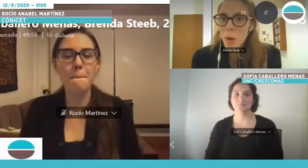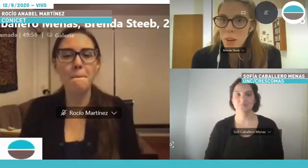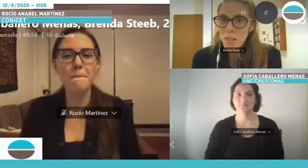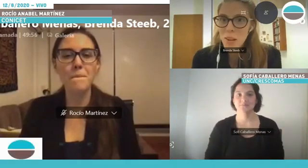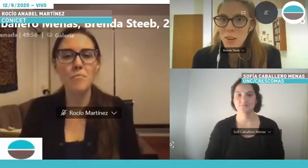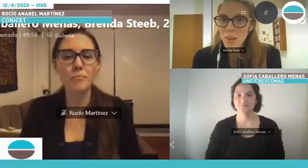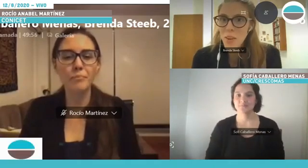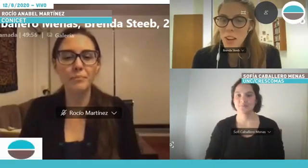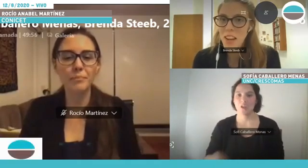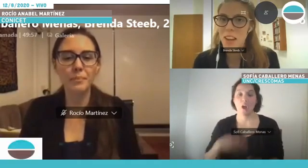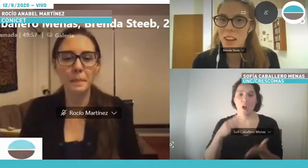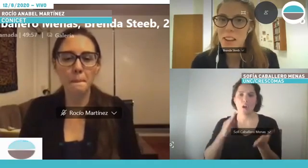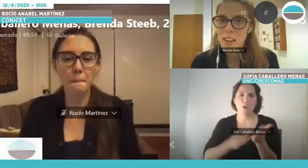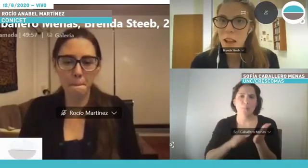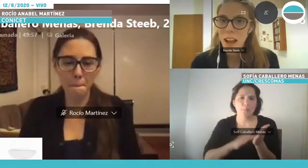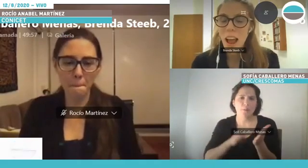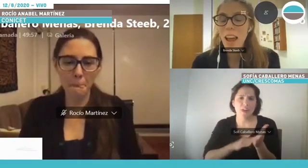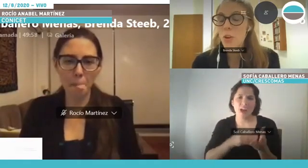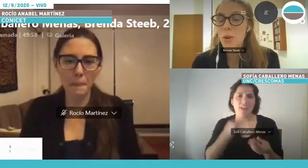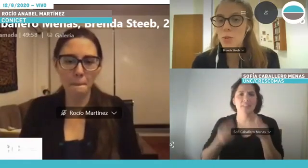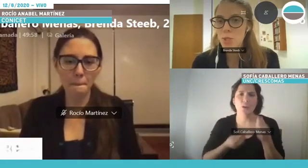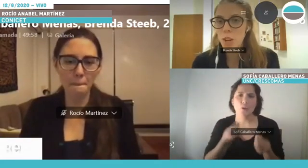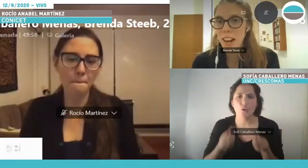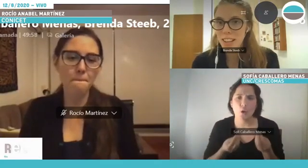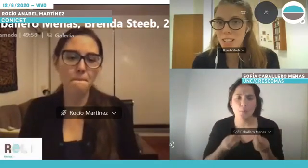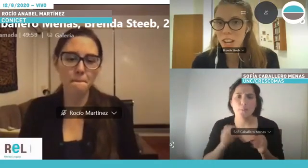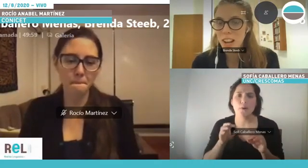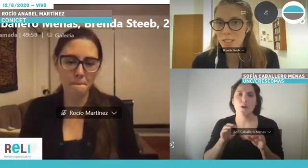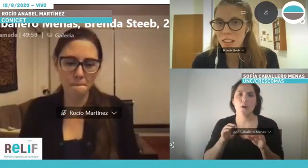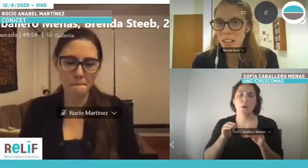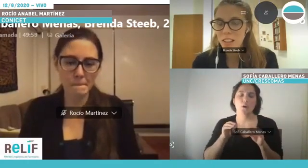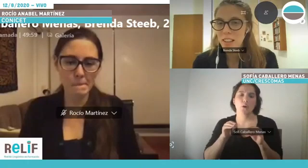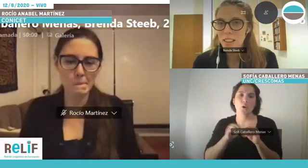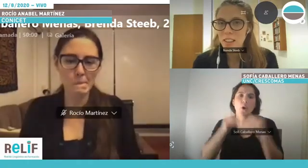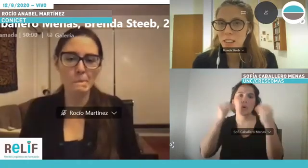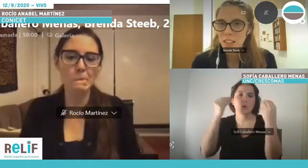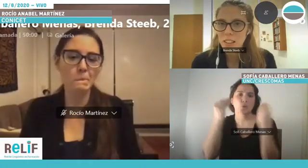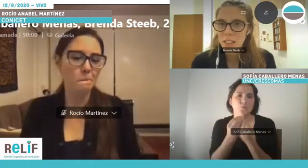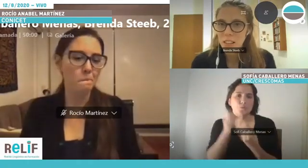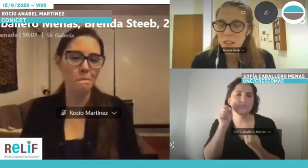la comprobación o a la conclusión a la que llegaste?